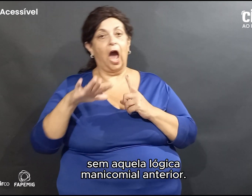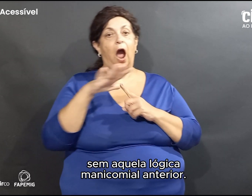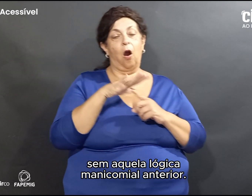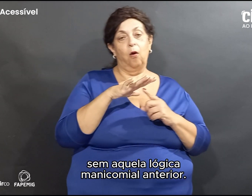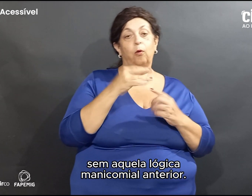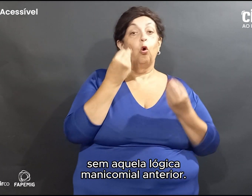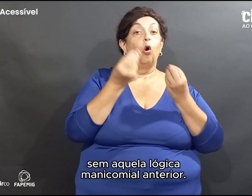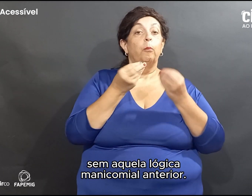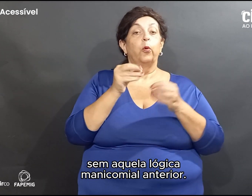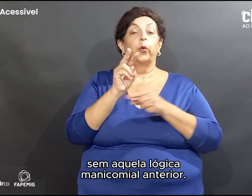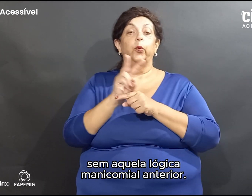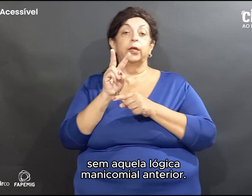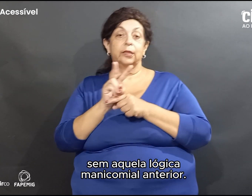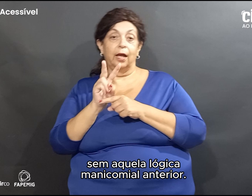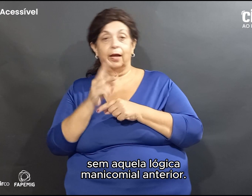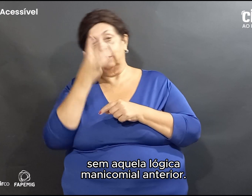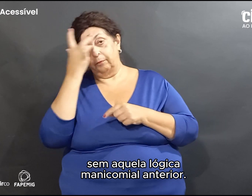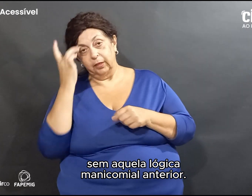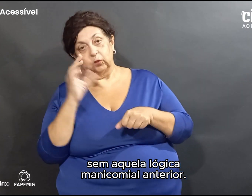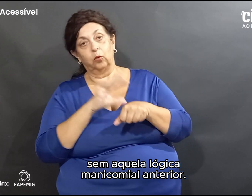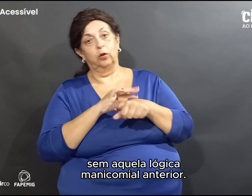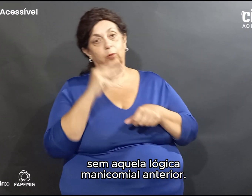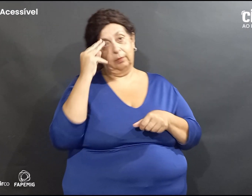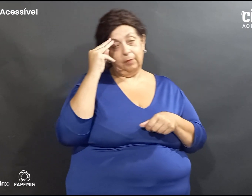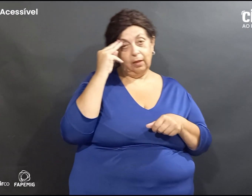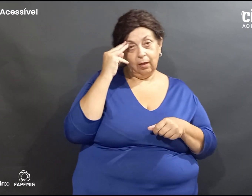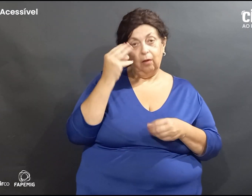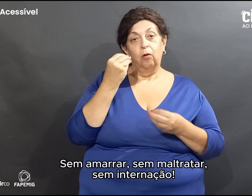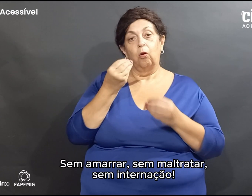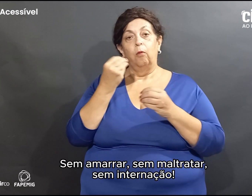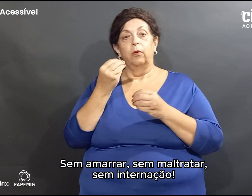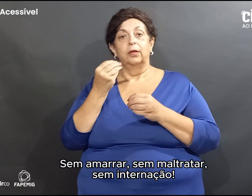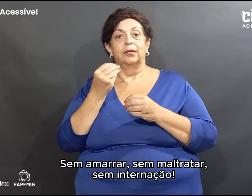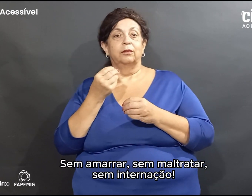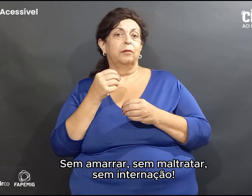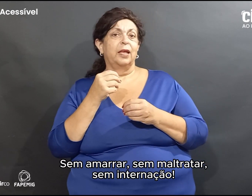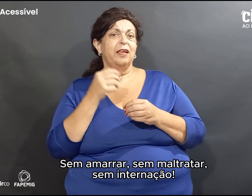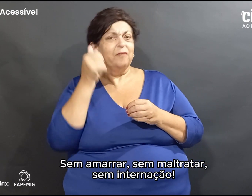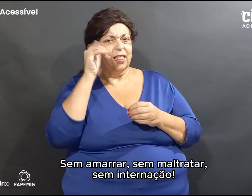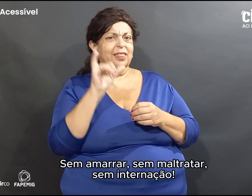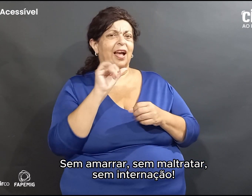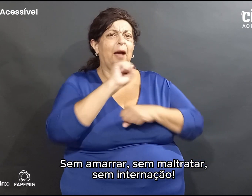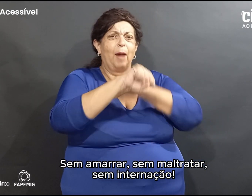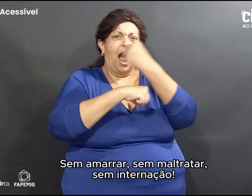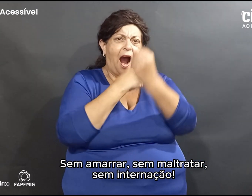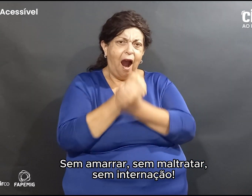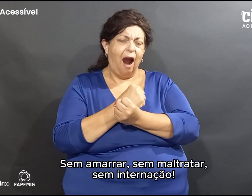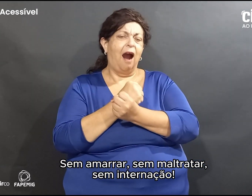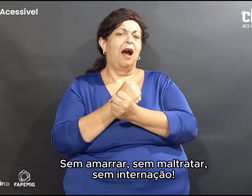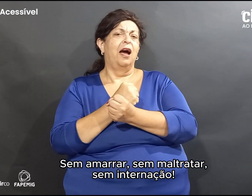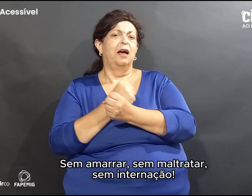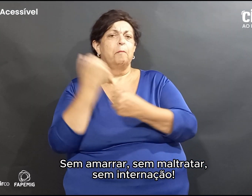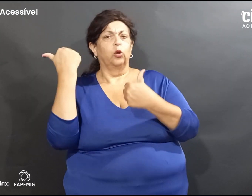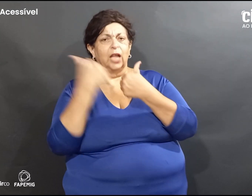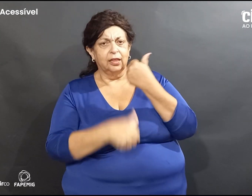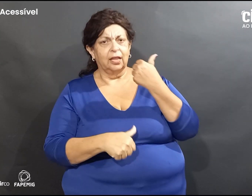sem aquela lógica manicomial anterior, né, sem amarrar, sem maltratar, né, sem internação,